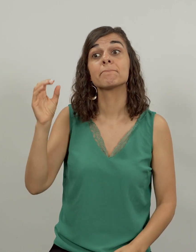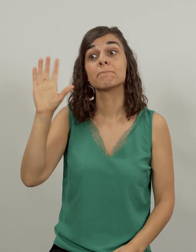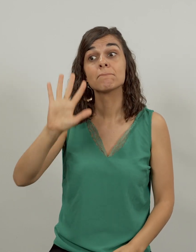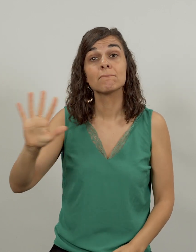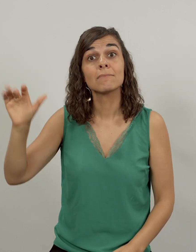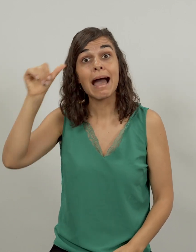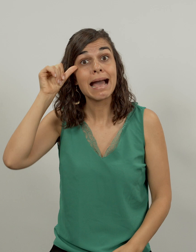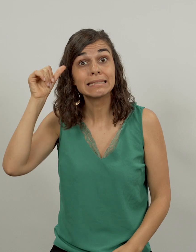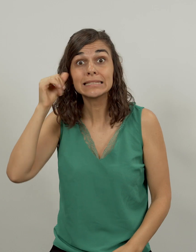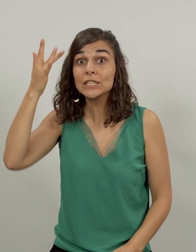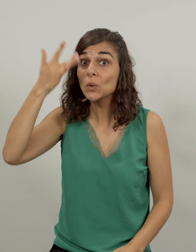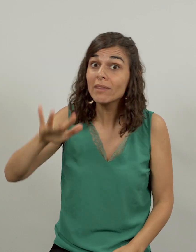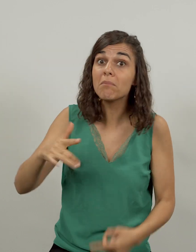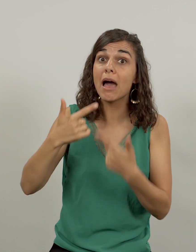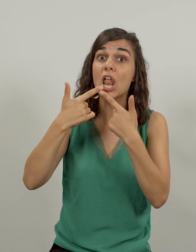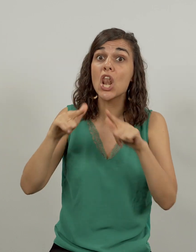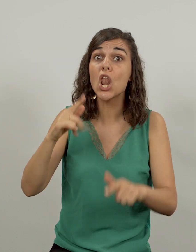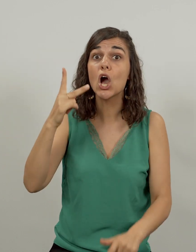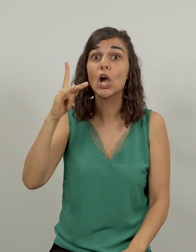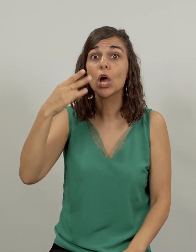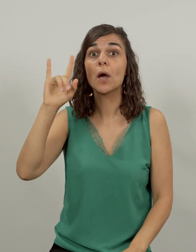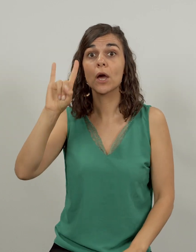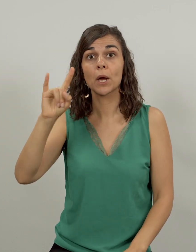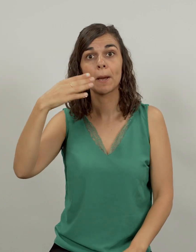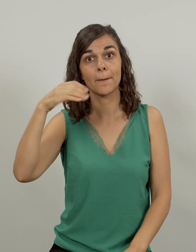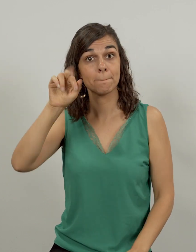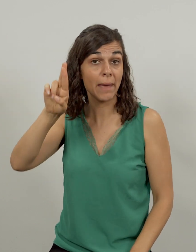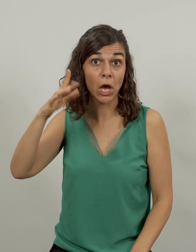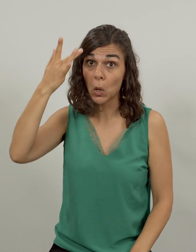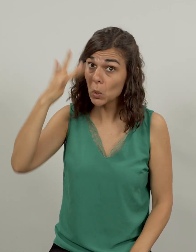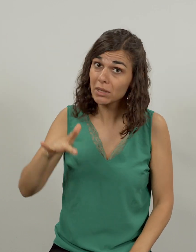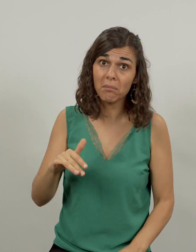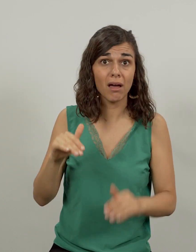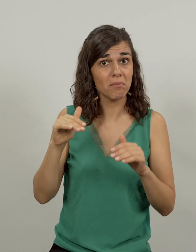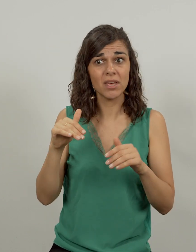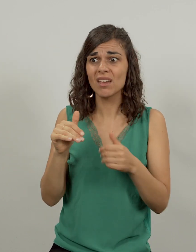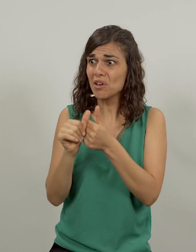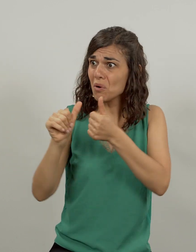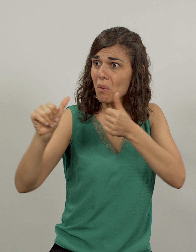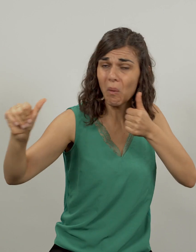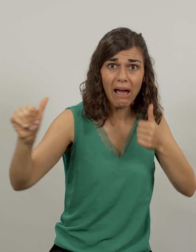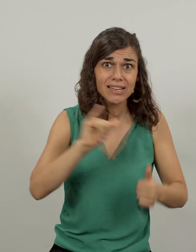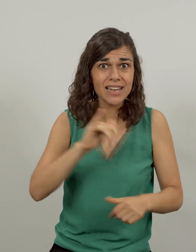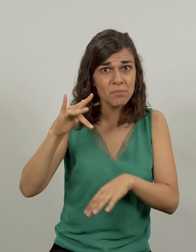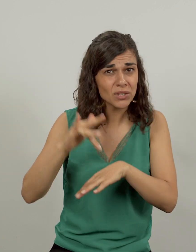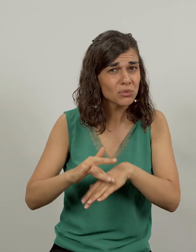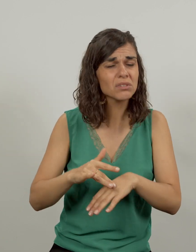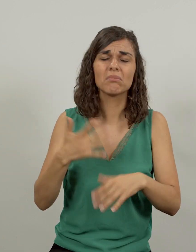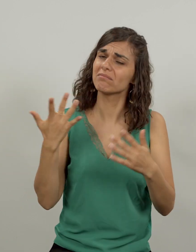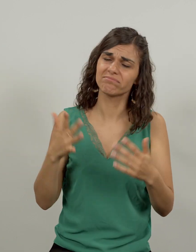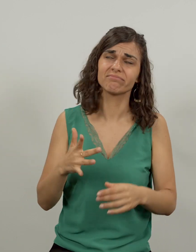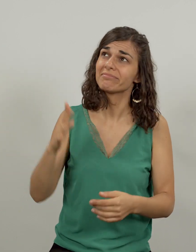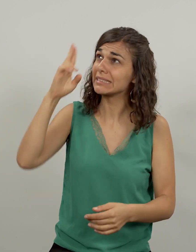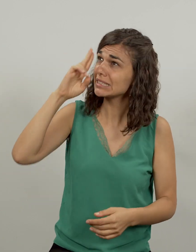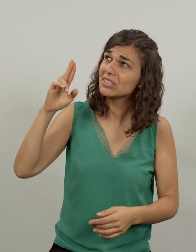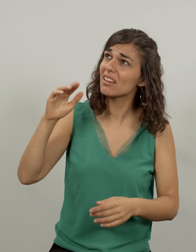ne connaissais pas la langue khmer, je n'avais jamais été aussi loin dans ma vie, mais j'ai dit, Seigneur,